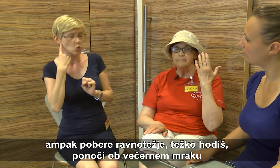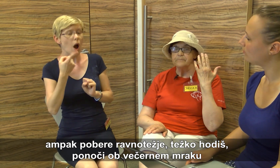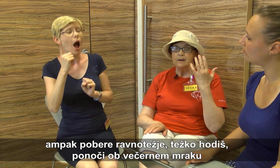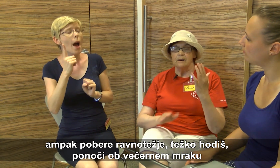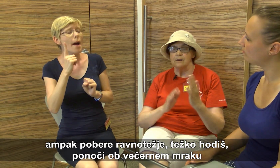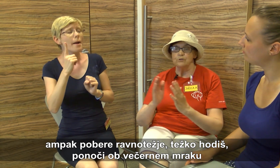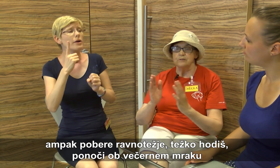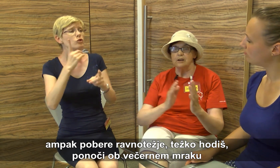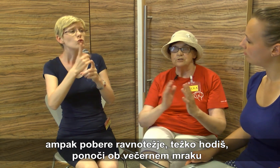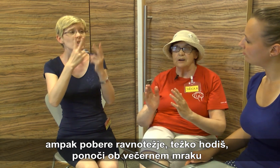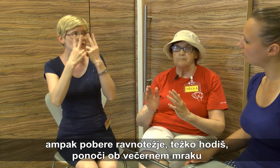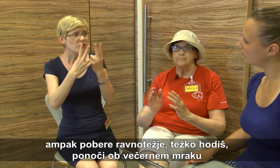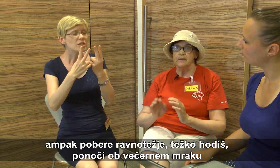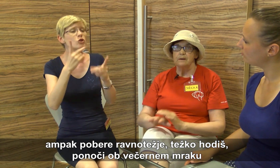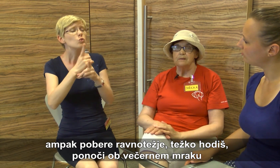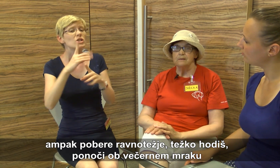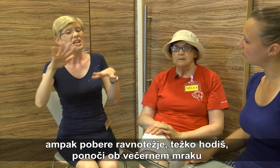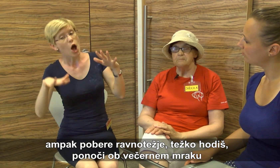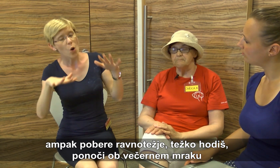pobere ravnotežje.